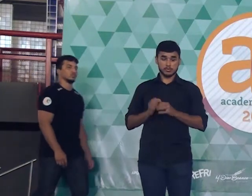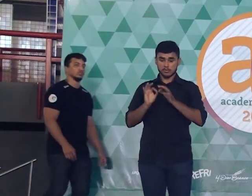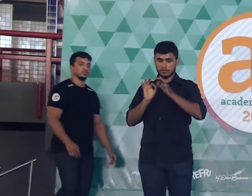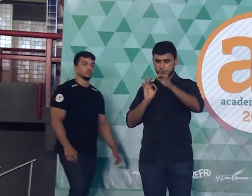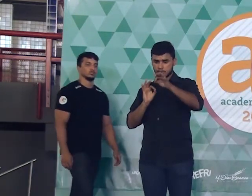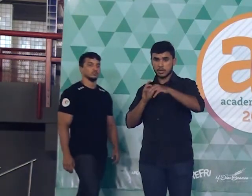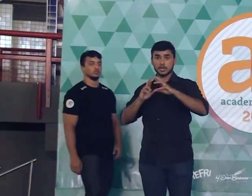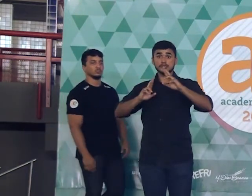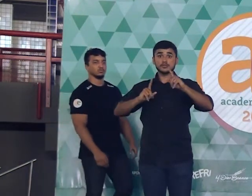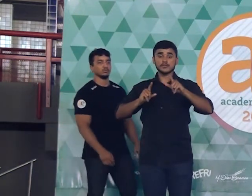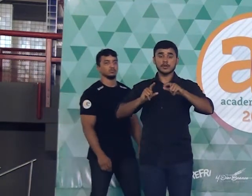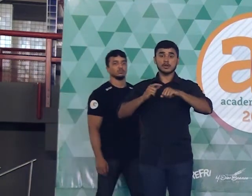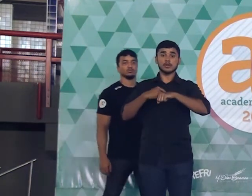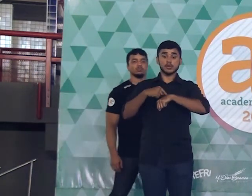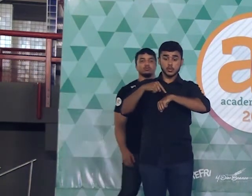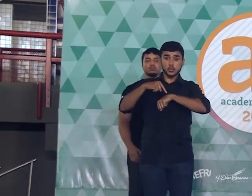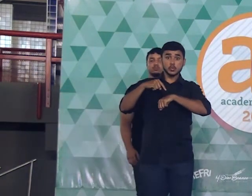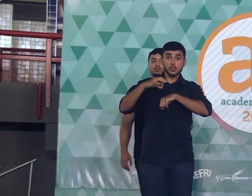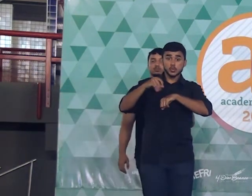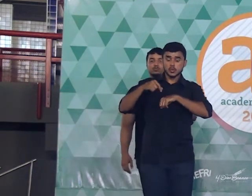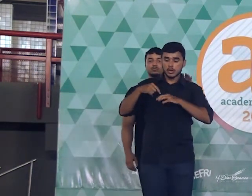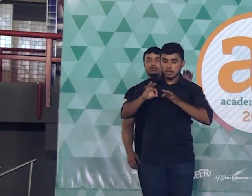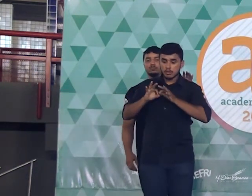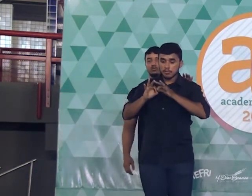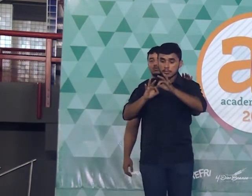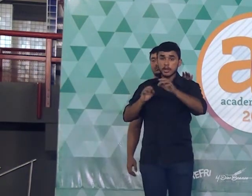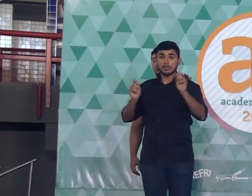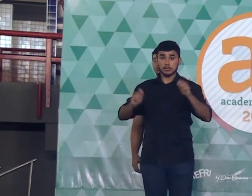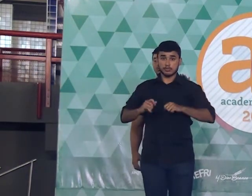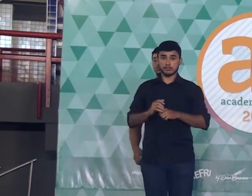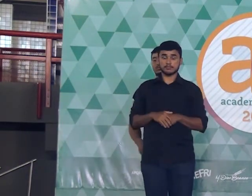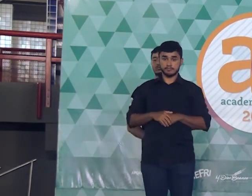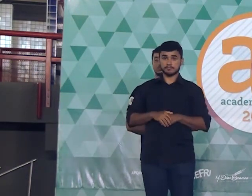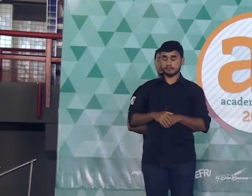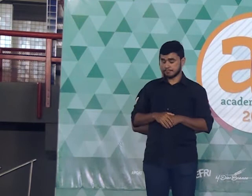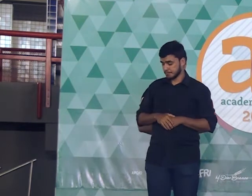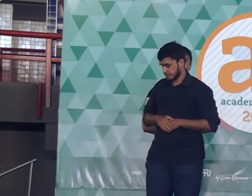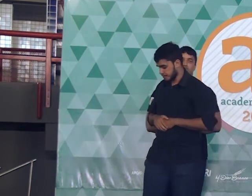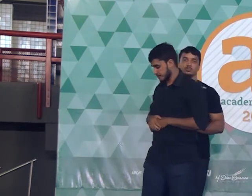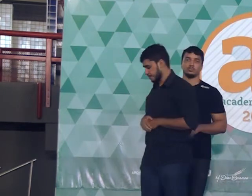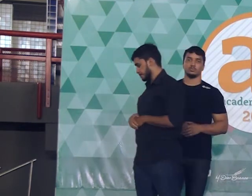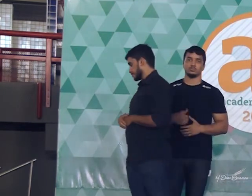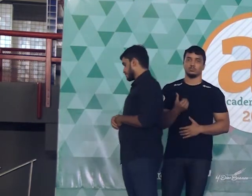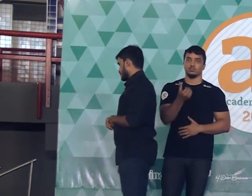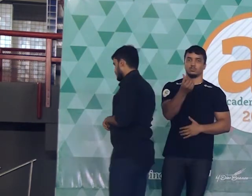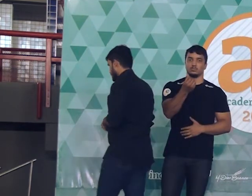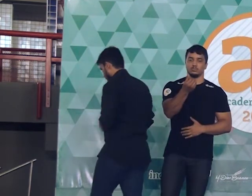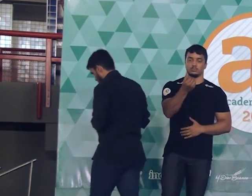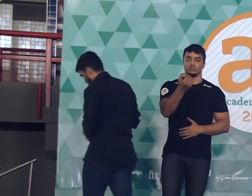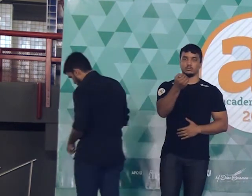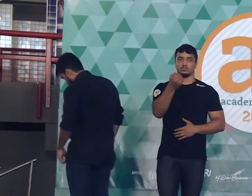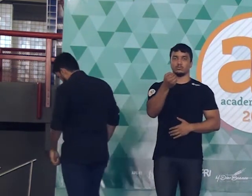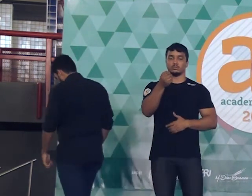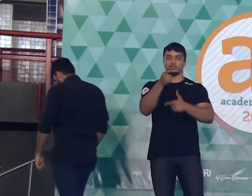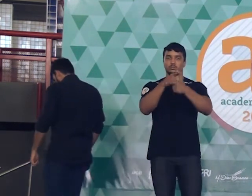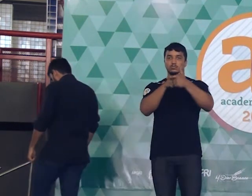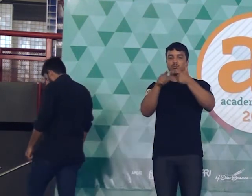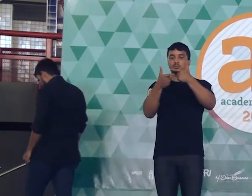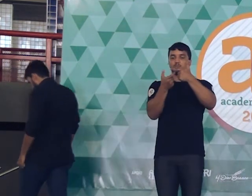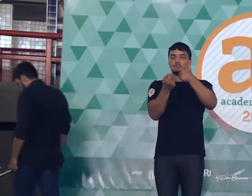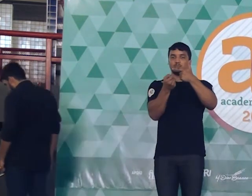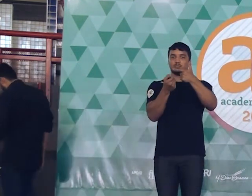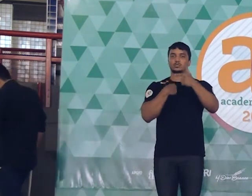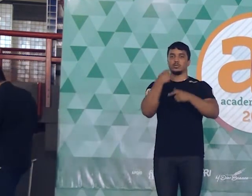dois. Você vai ter 60 dividido por 20, 3 horas, e a gente tem como resposta